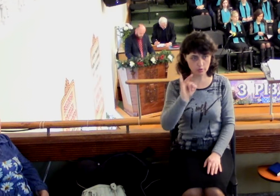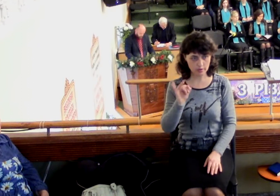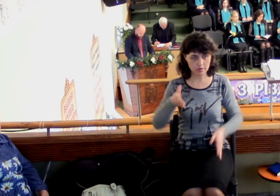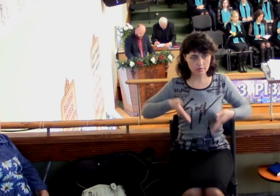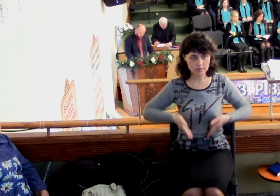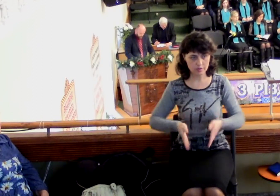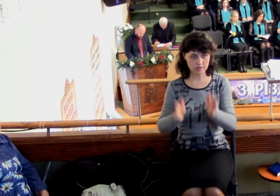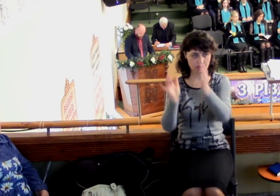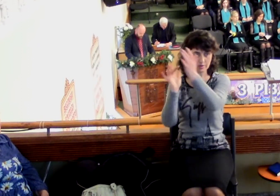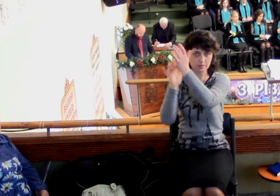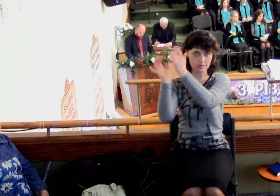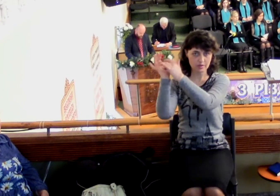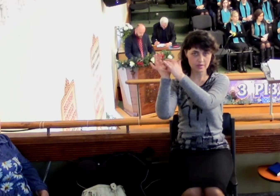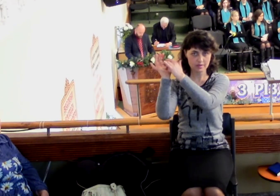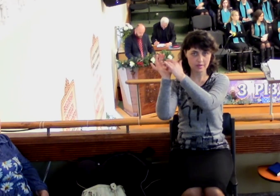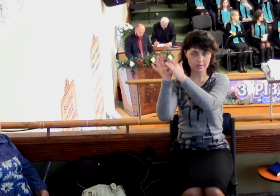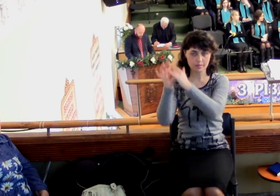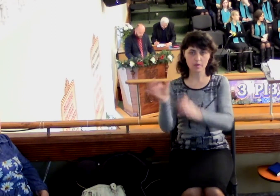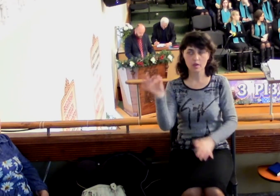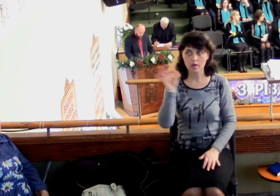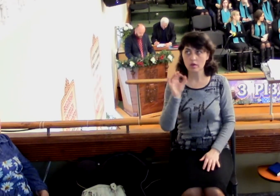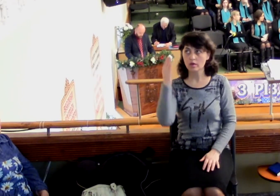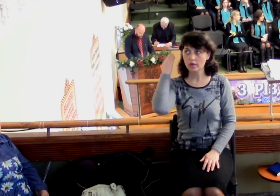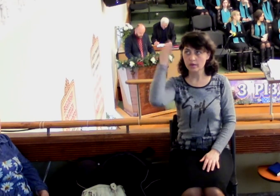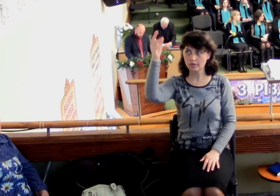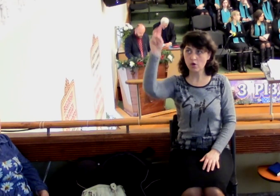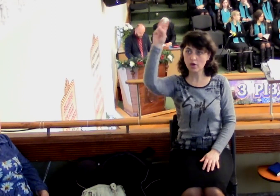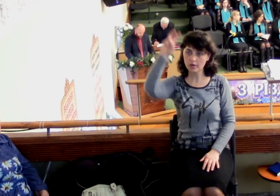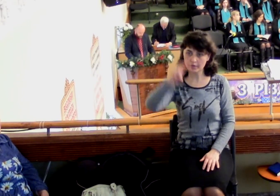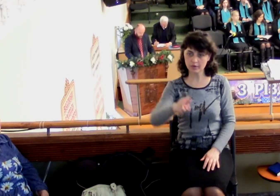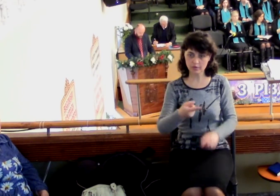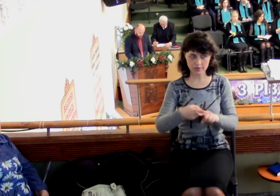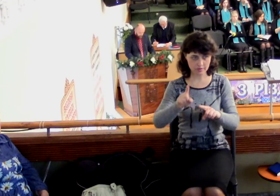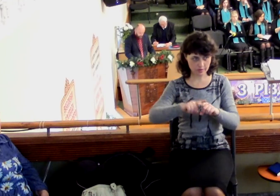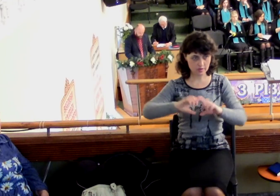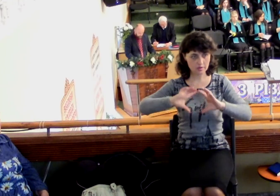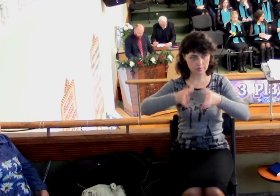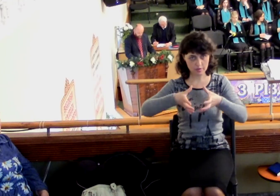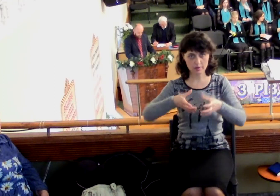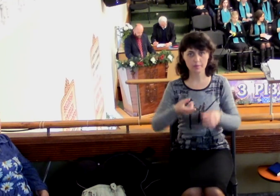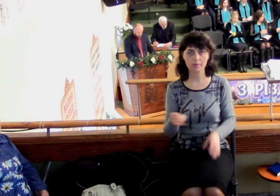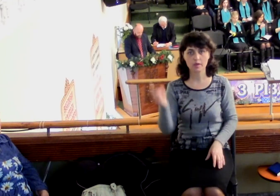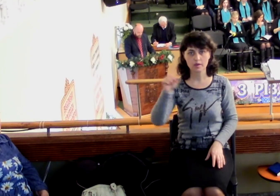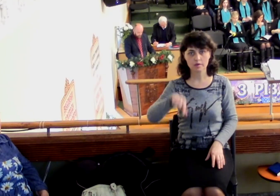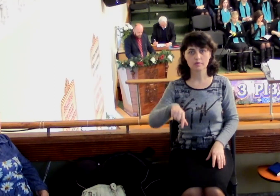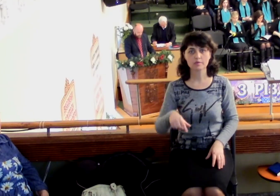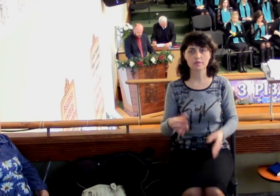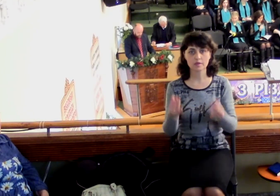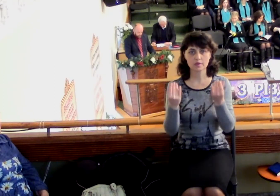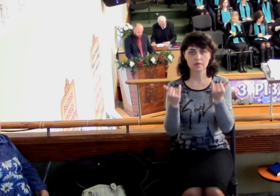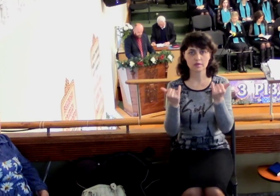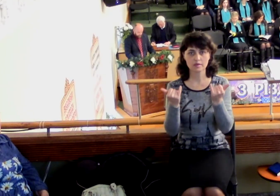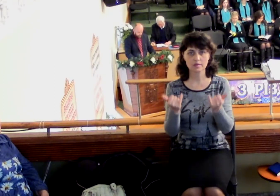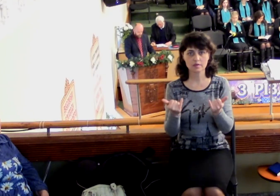Рождестве Иисуса Христа, о Его приходе в этот мир. В те дни вышло от кесаря Августа